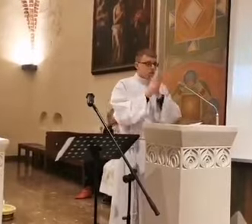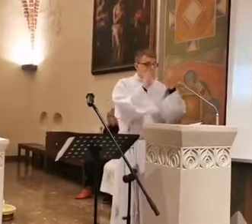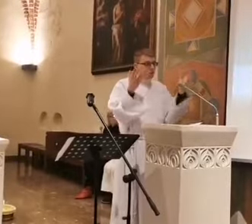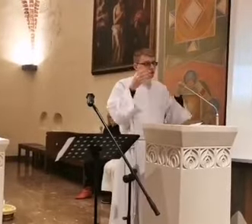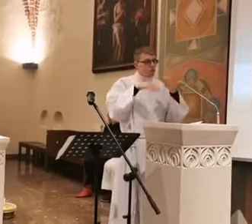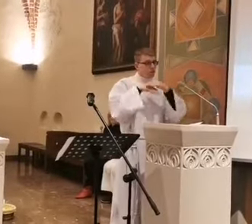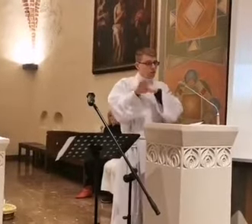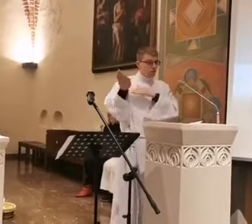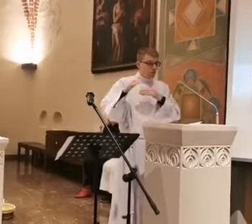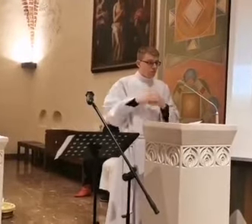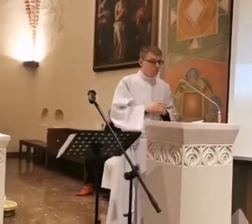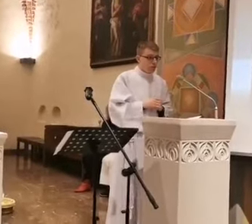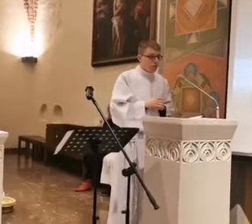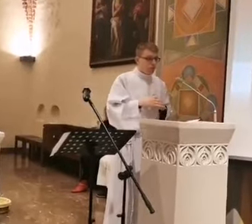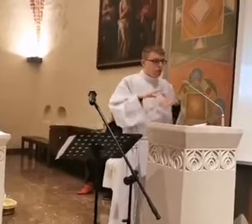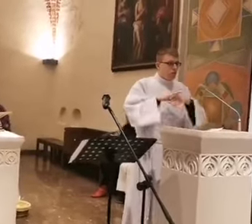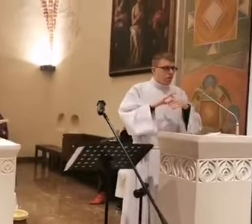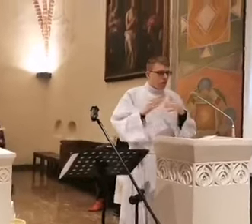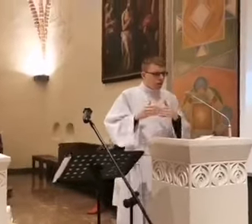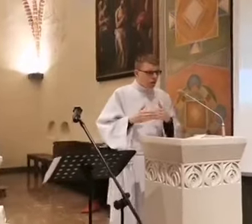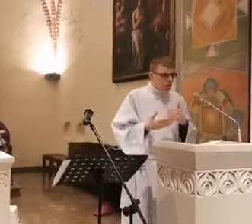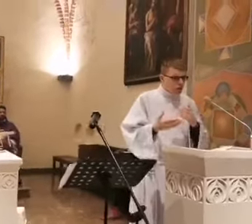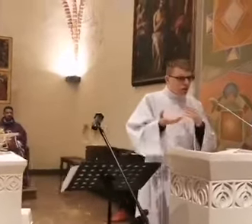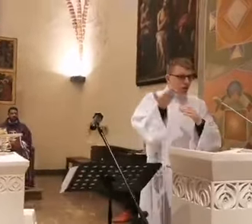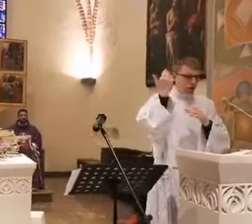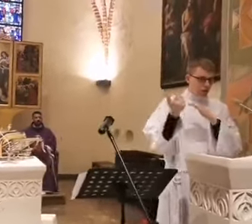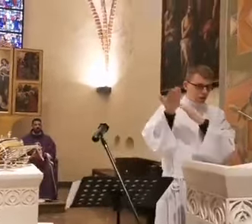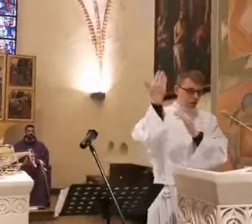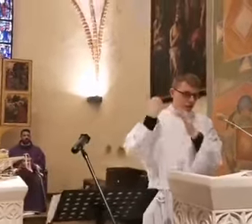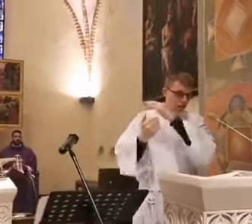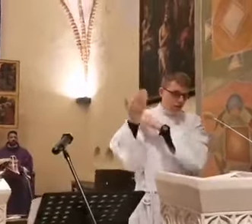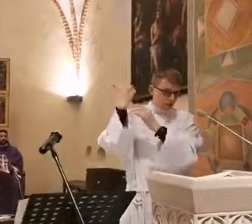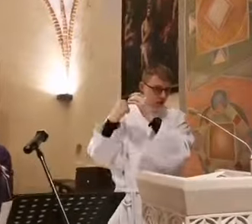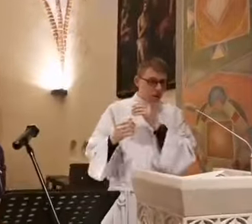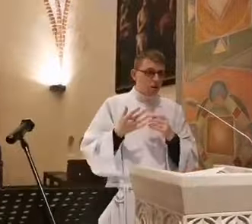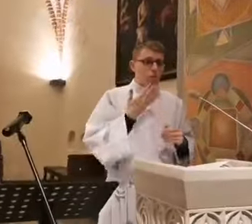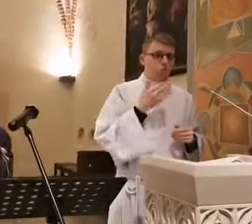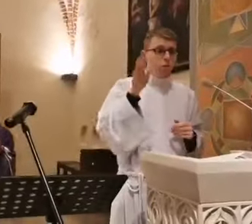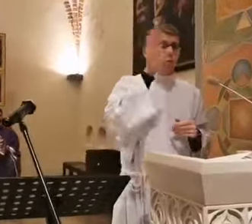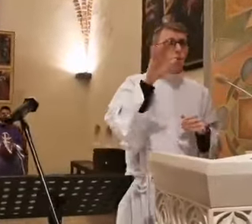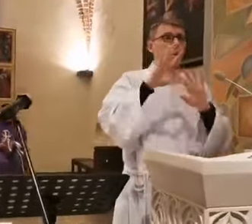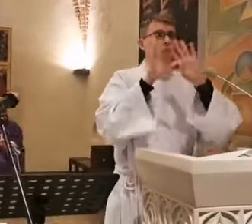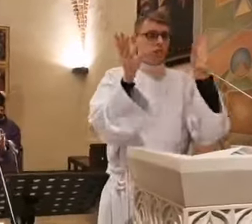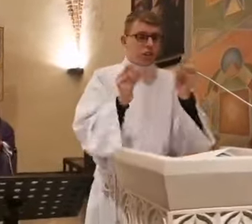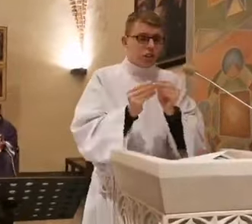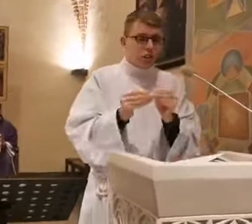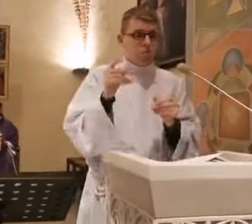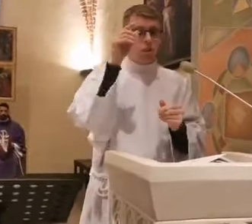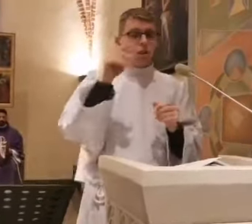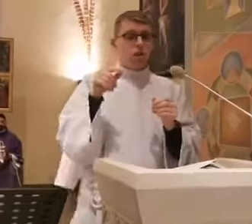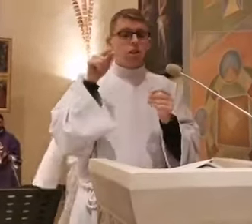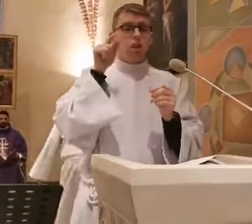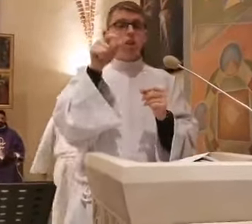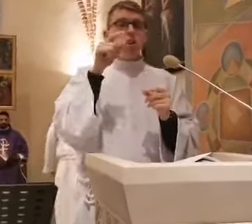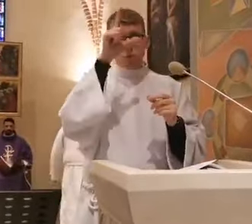Czytanie z Księgi Wyjścia. Owych dniach mówił Bóg